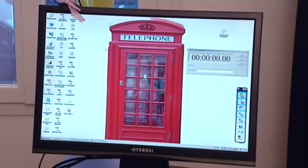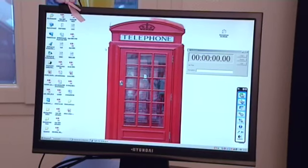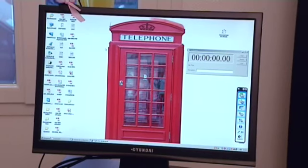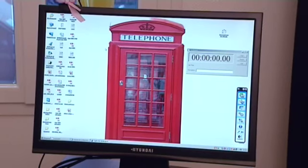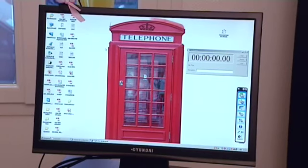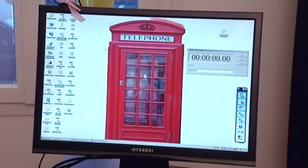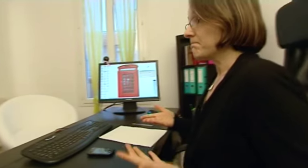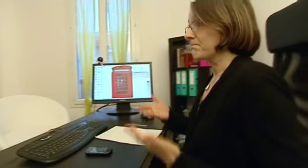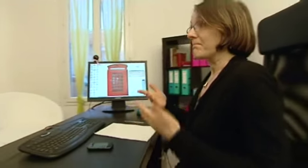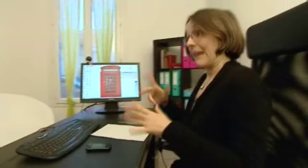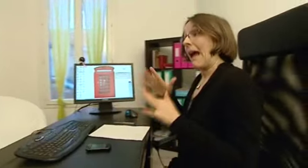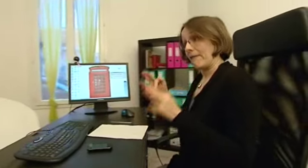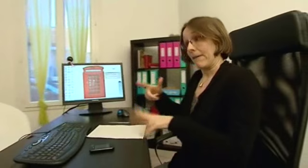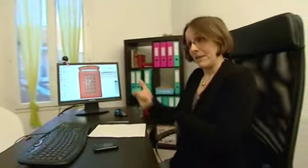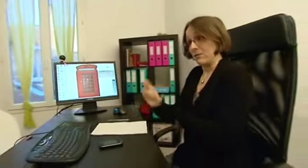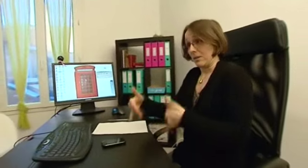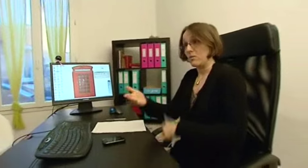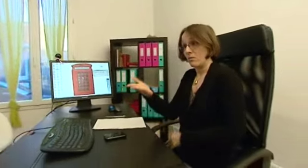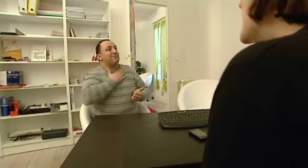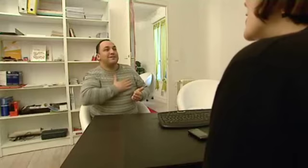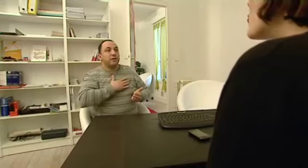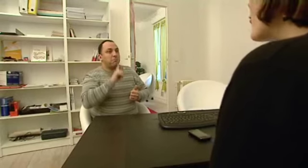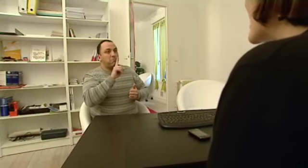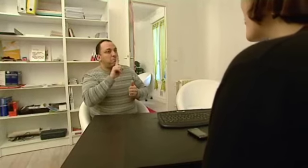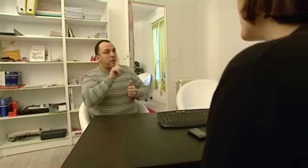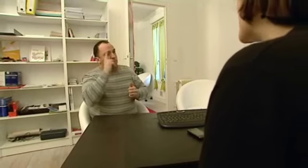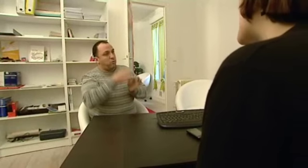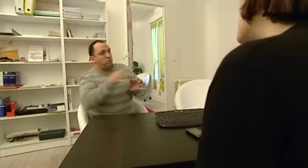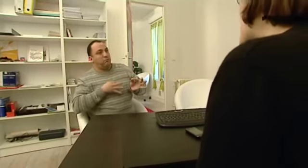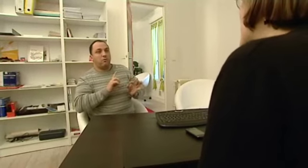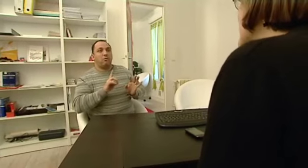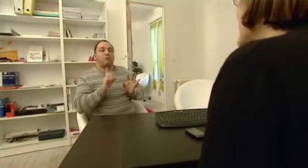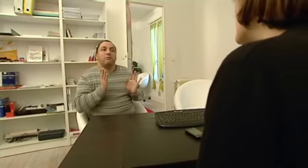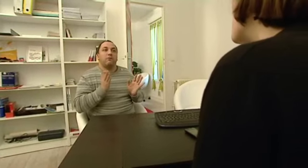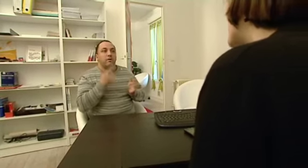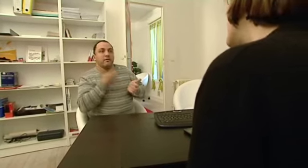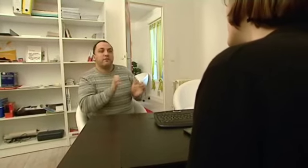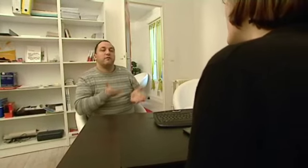sourds bénéficieront davantage d'autonomie et d'une meilleure intégration dans la société française.